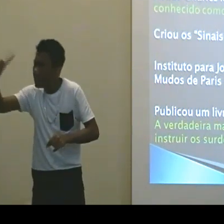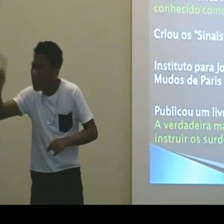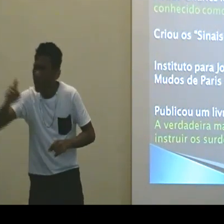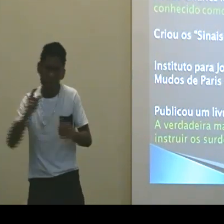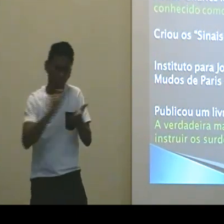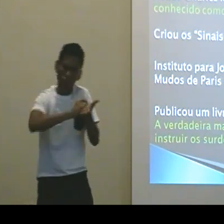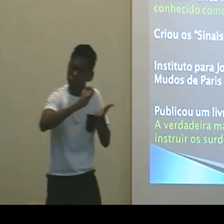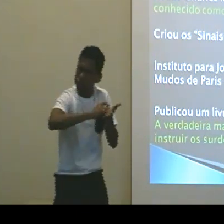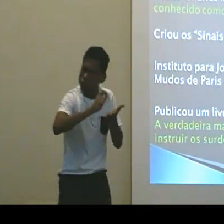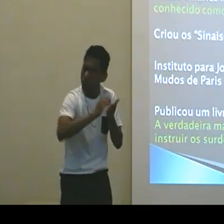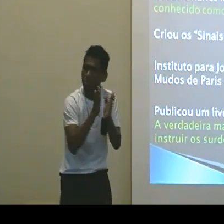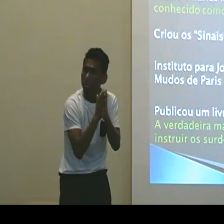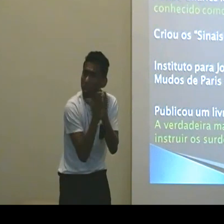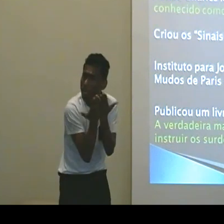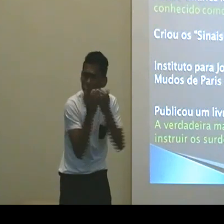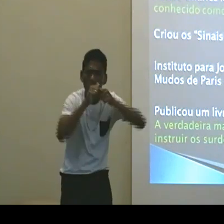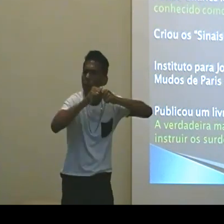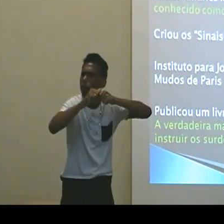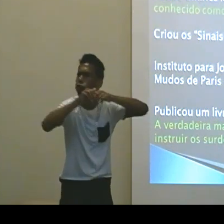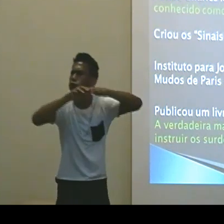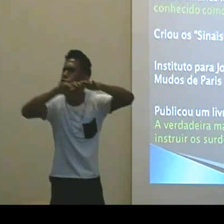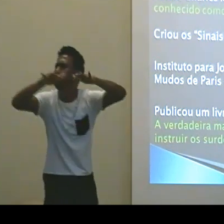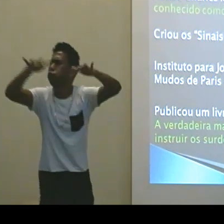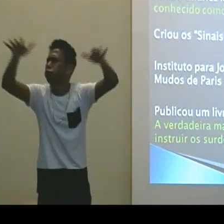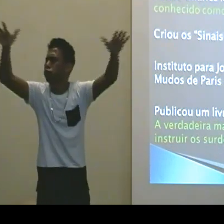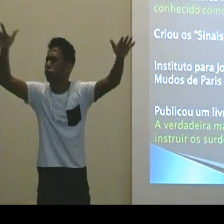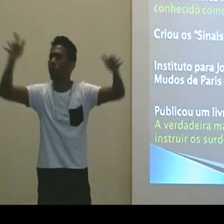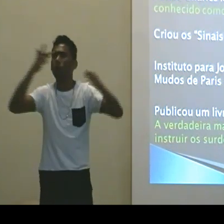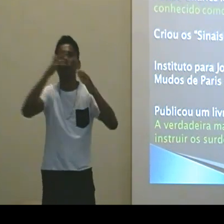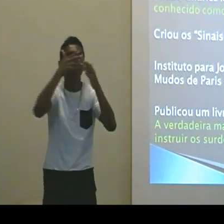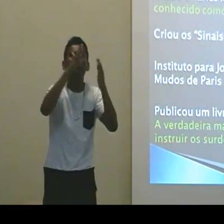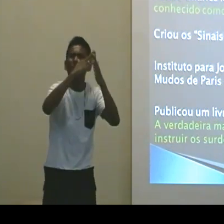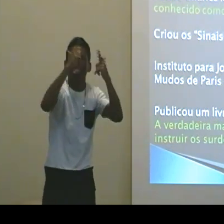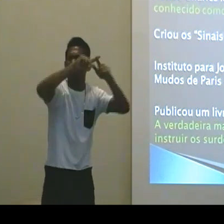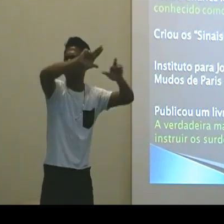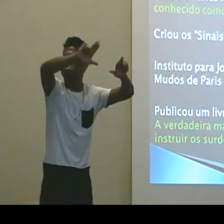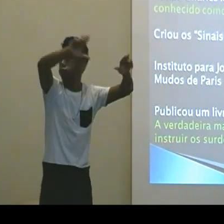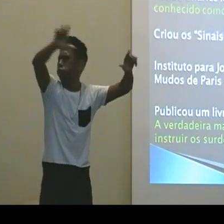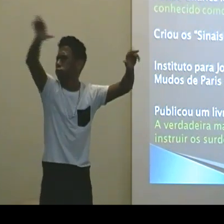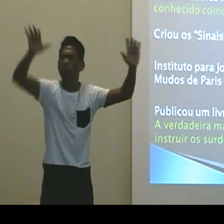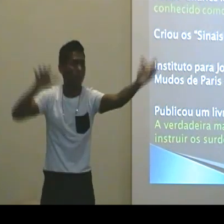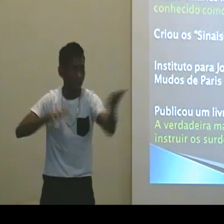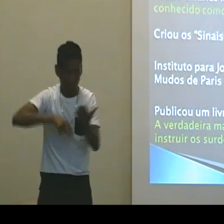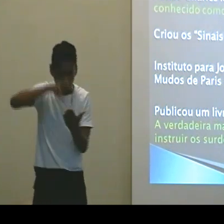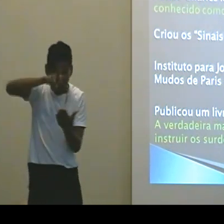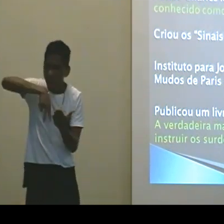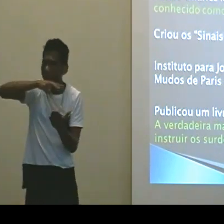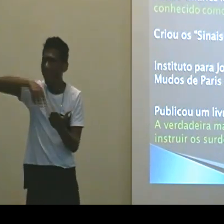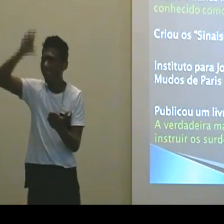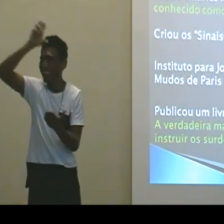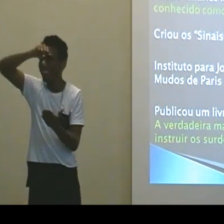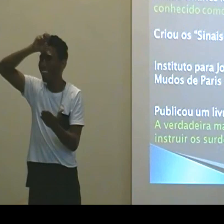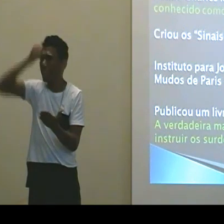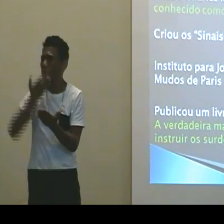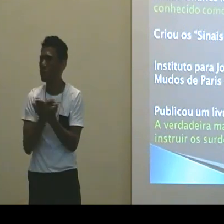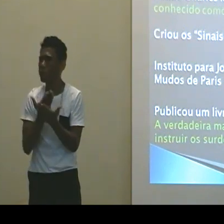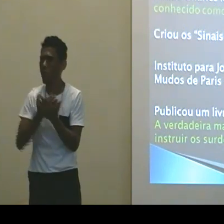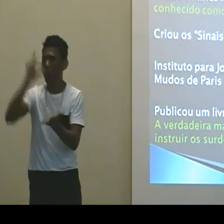Sobre o que está escrito ali? O registro escrito da credibilidade. Então eu